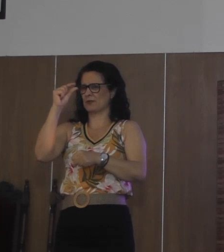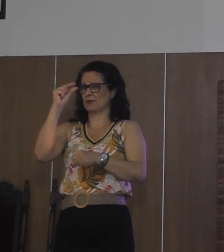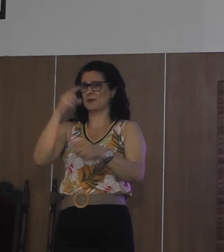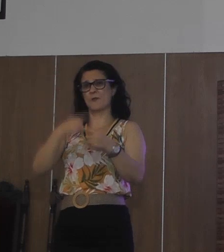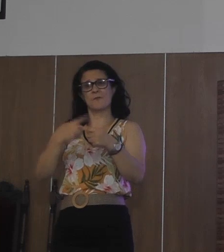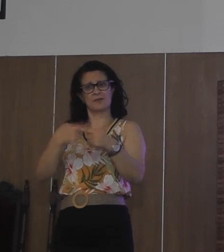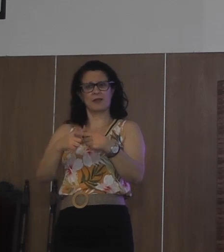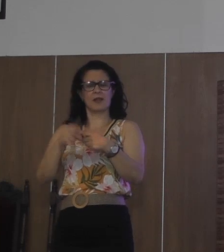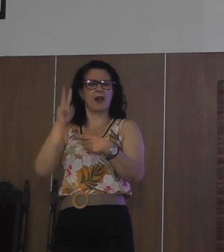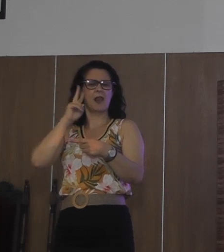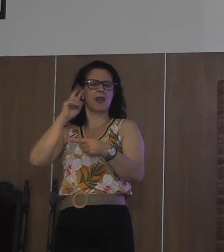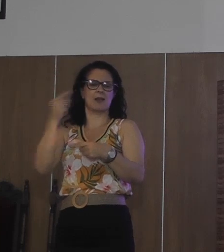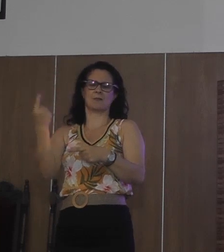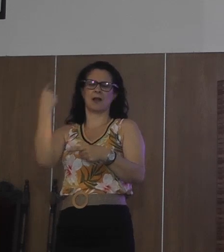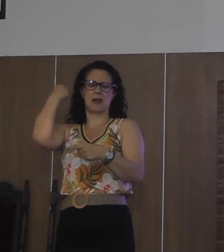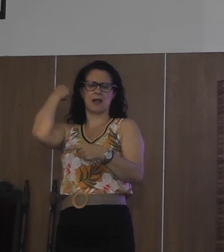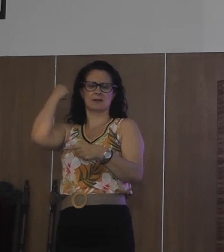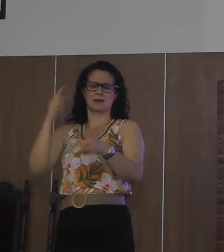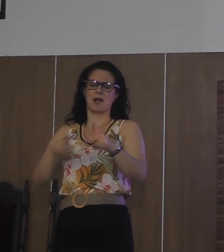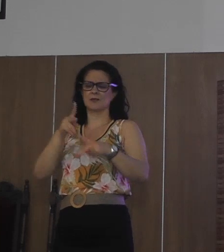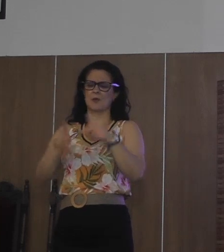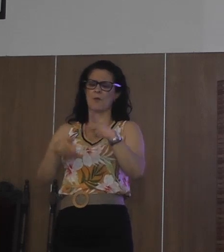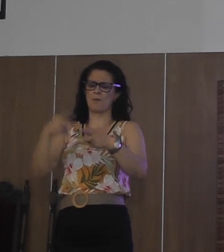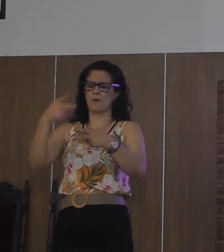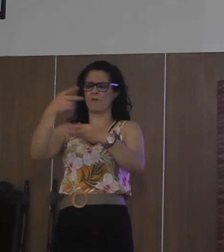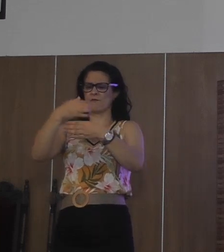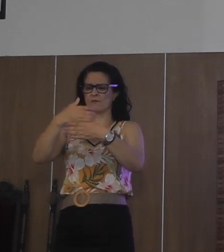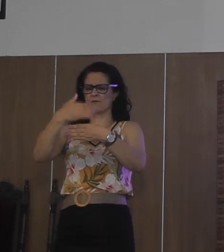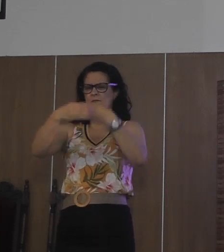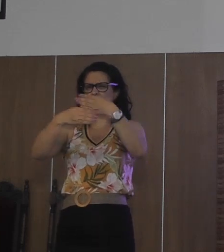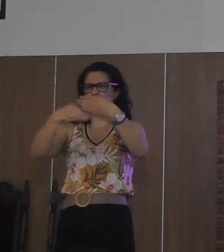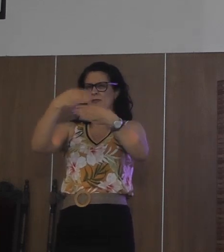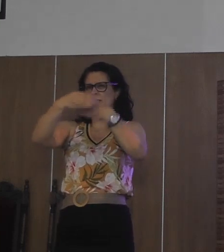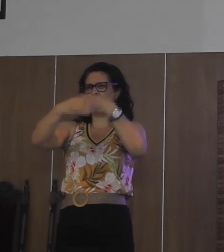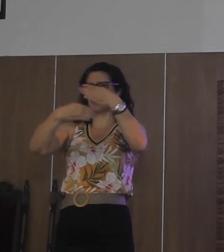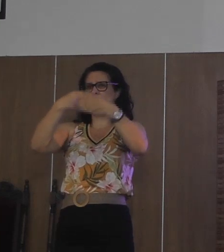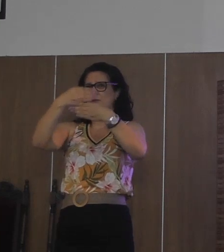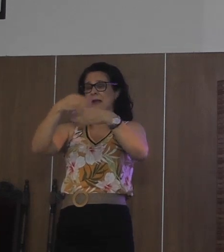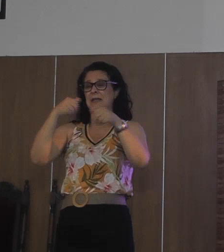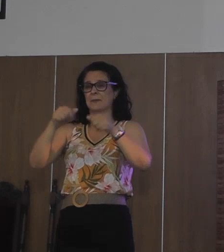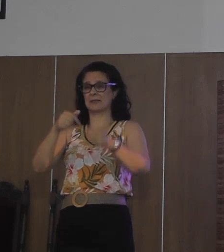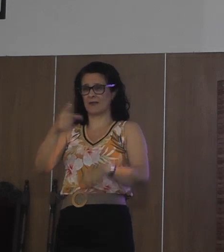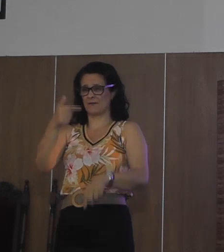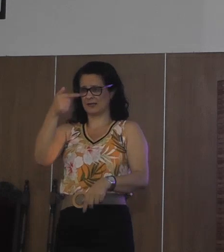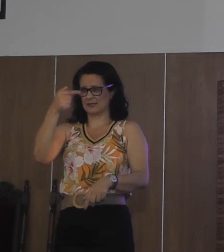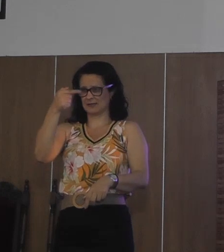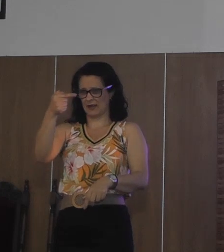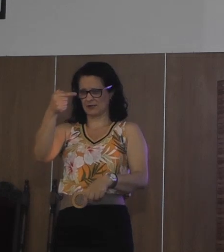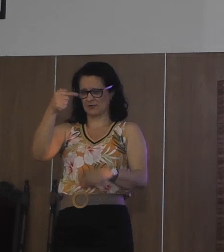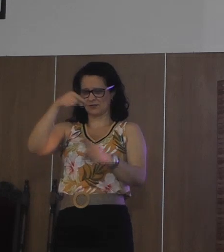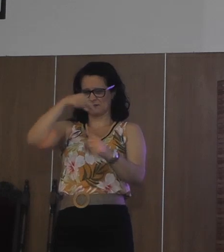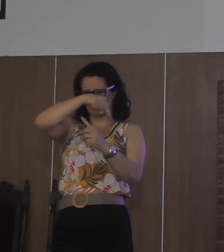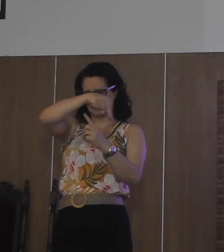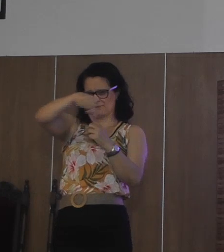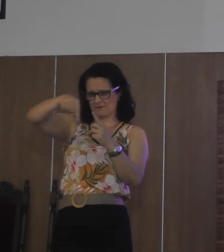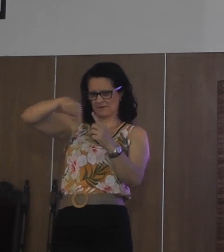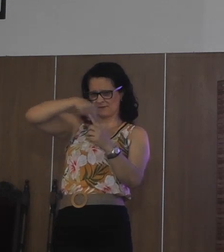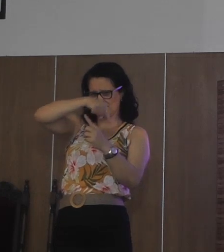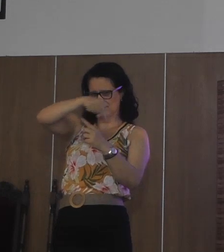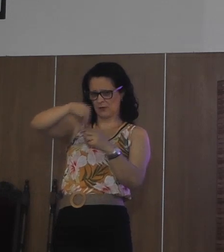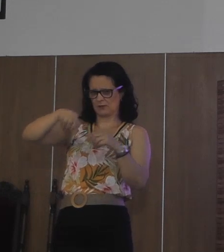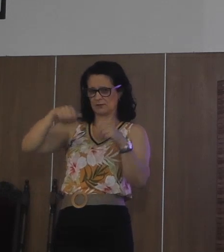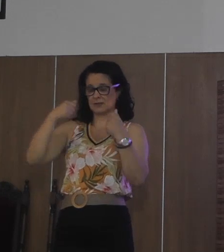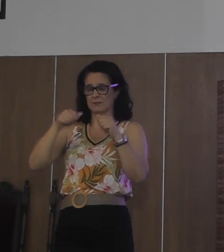2ª, na 3ª, ela caiu na hora que eu ordenei. E Deus manda dizer nessa noite o seguinte: é para fazer do jeito que Ele